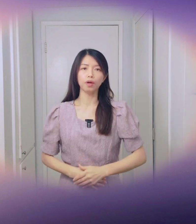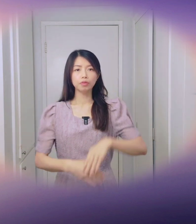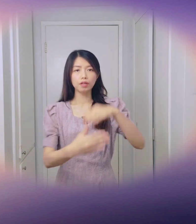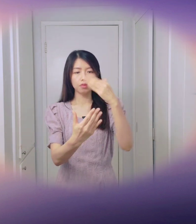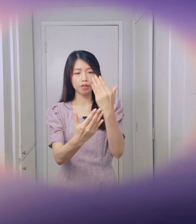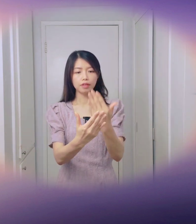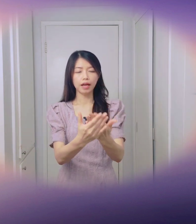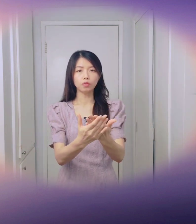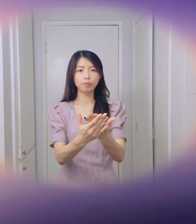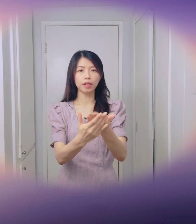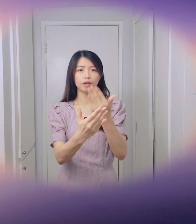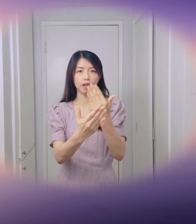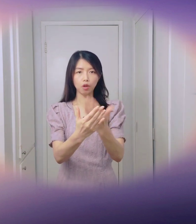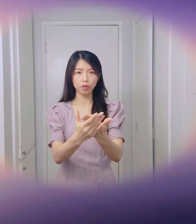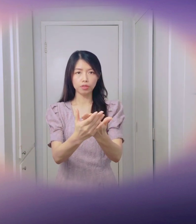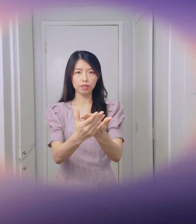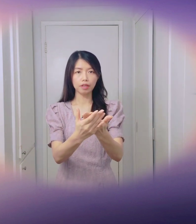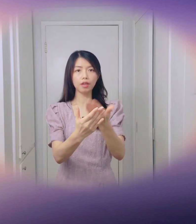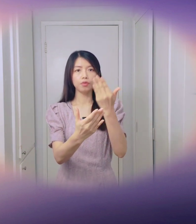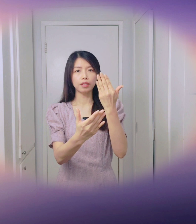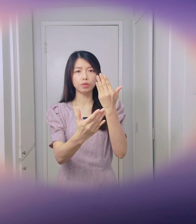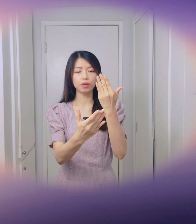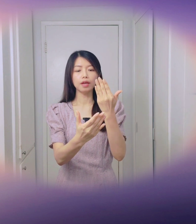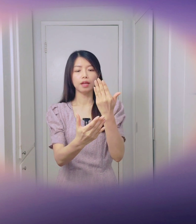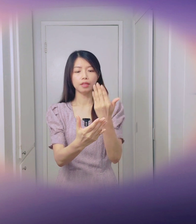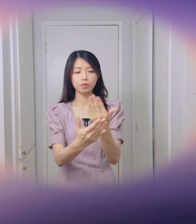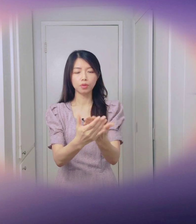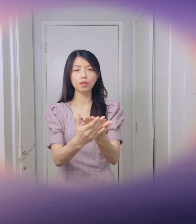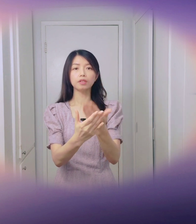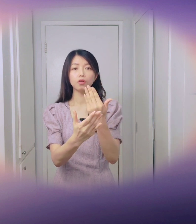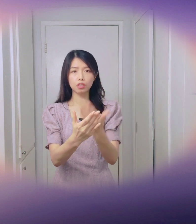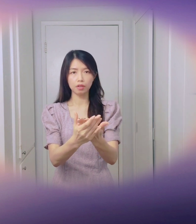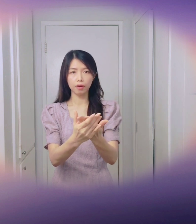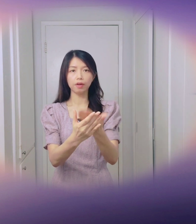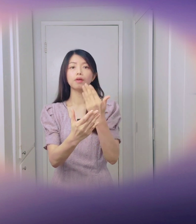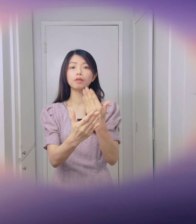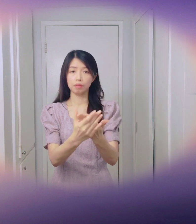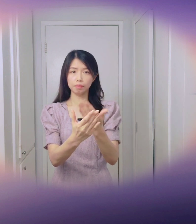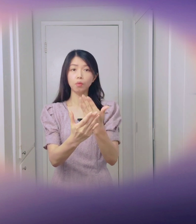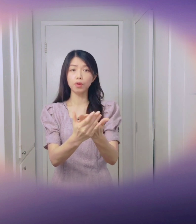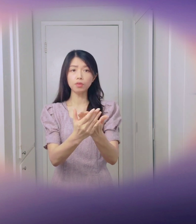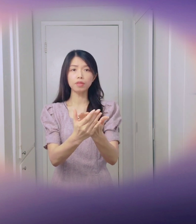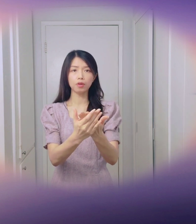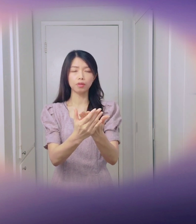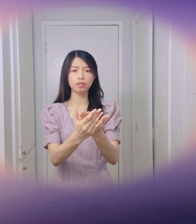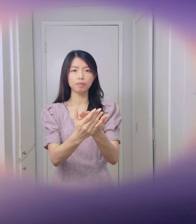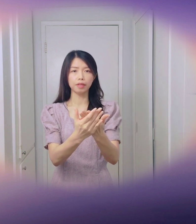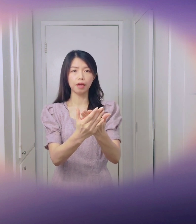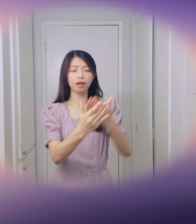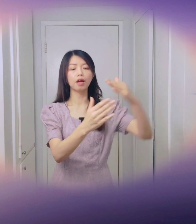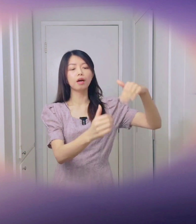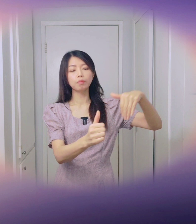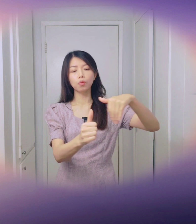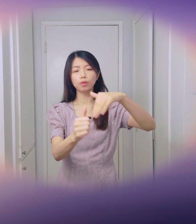보내주오. 부탁수어는 양손바닥을 이렇게 겹쳐주시는데 위에 있는 손이 아래 있는 손을 쳐주시는 거예요. 뭐뭐 해주세요 이런